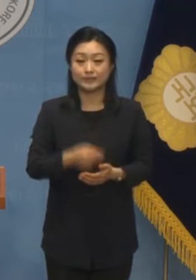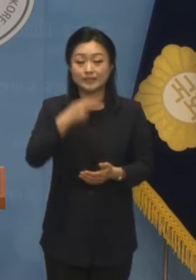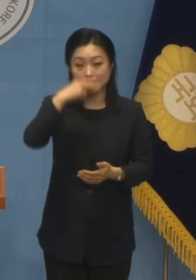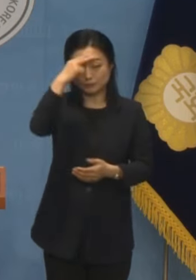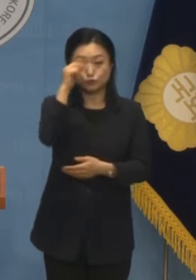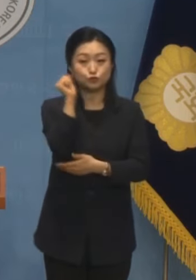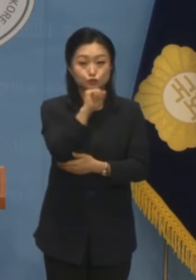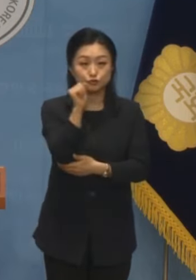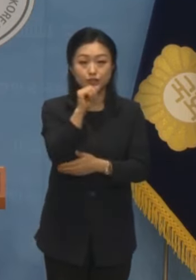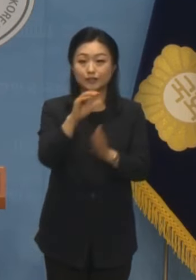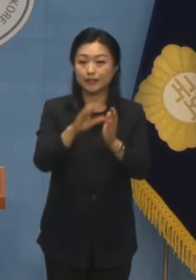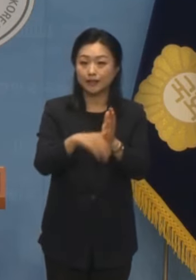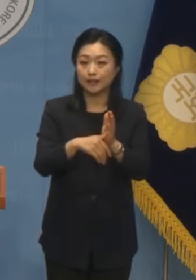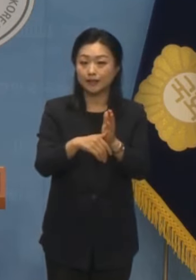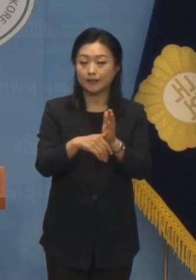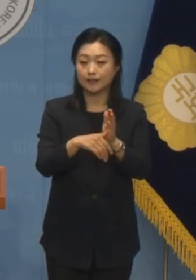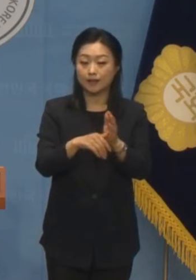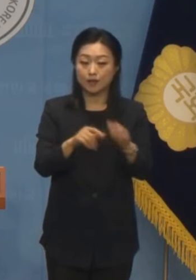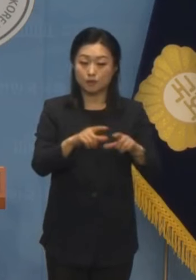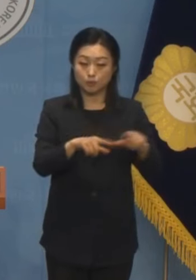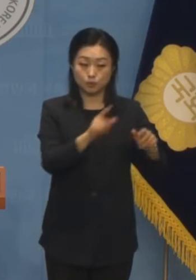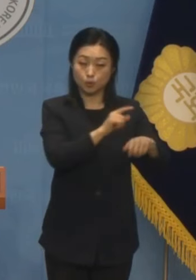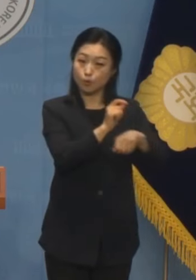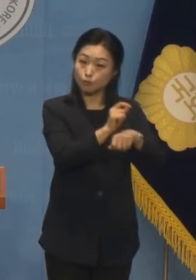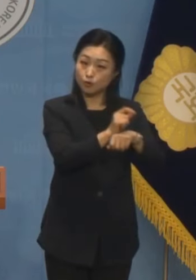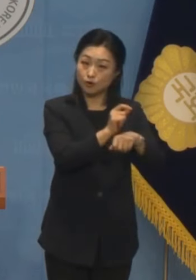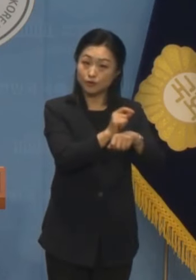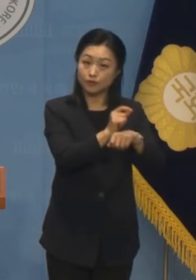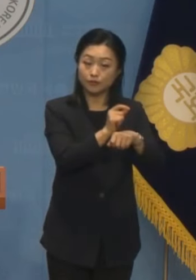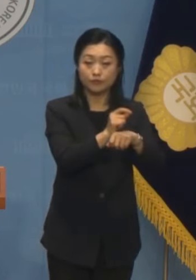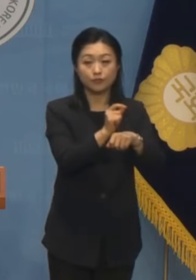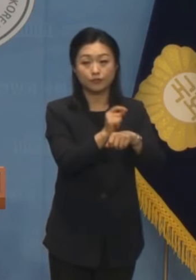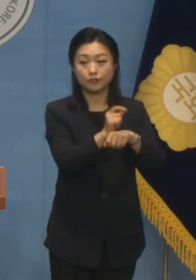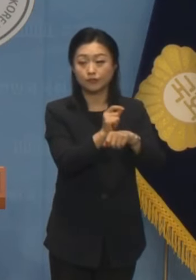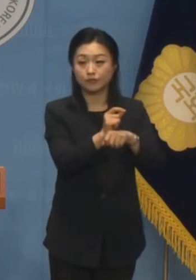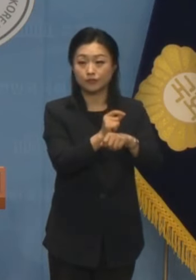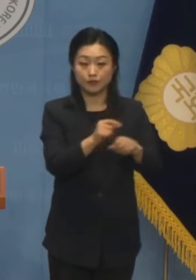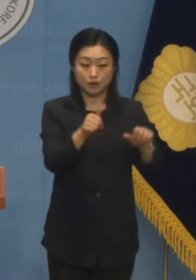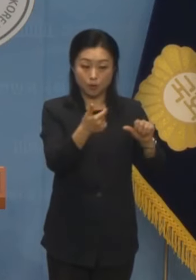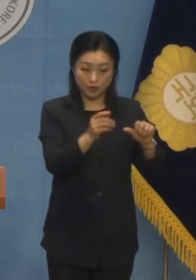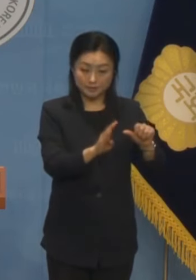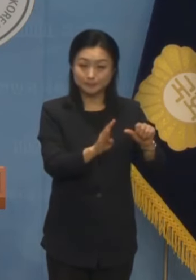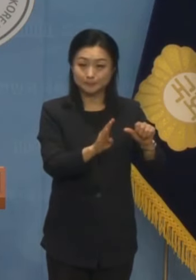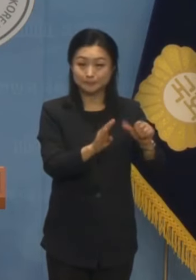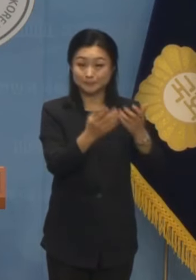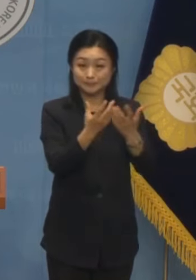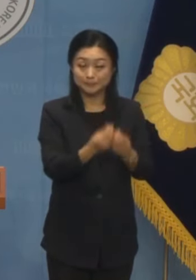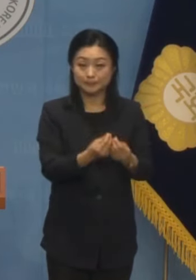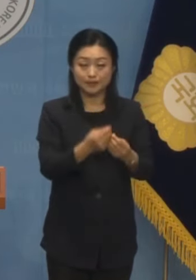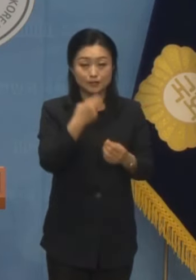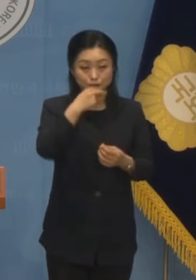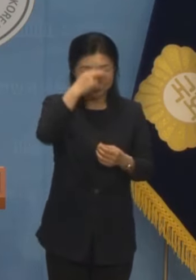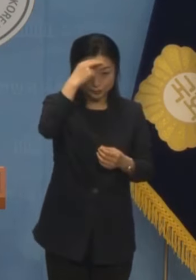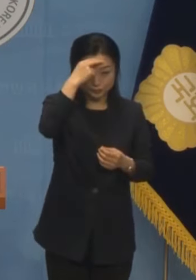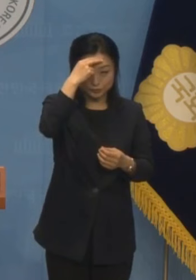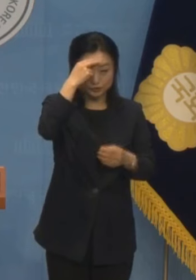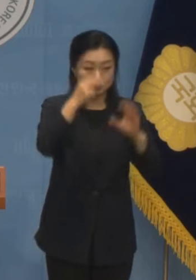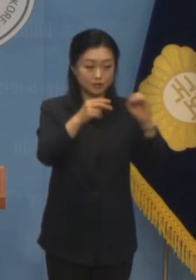음주운전 같은 경우에도 일반 공무원인 인천시 5급 사무관의 경우에 혈중 알코올